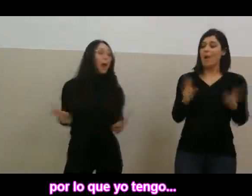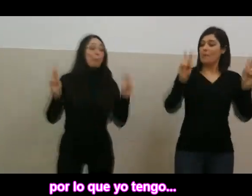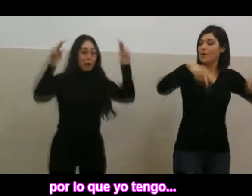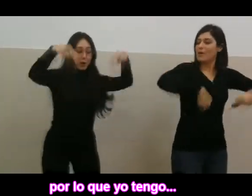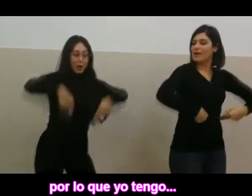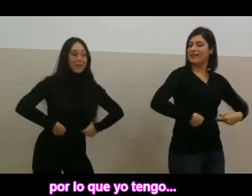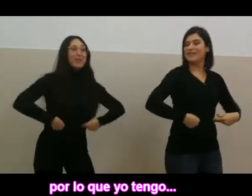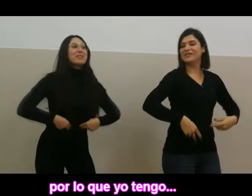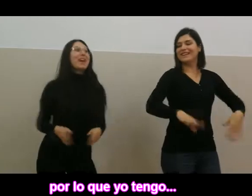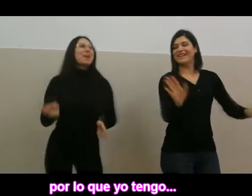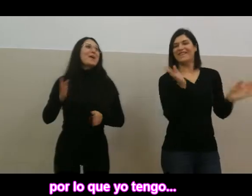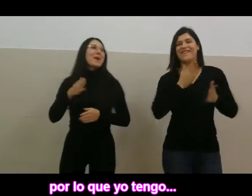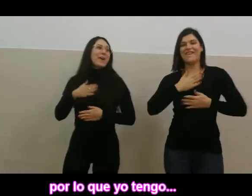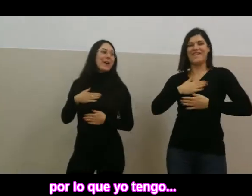por lo que yo tengo.